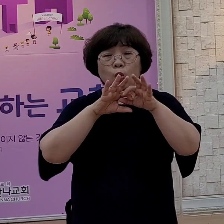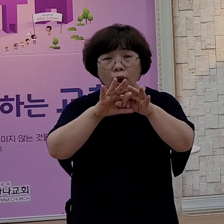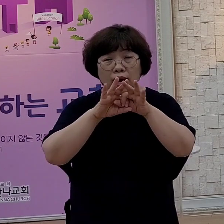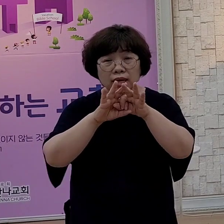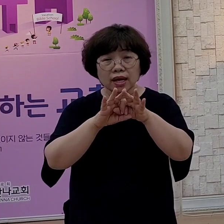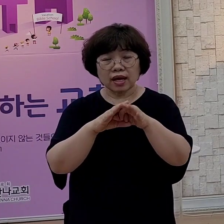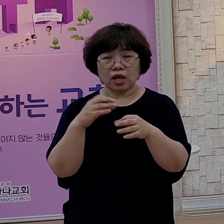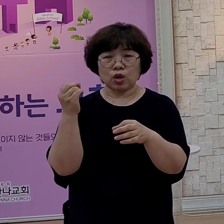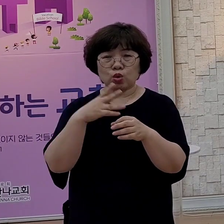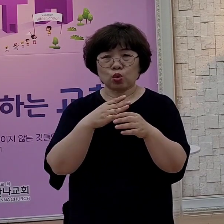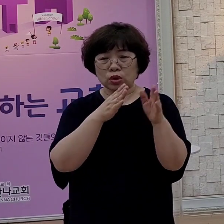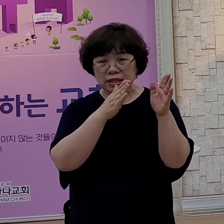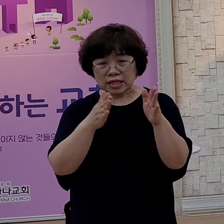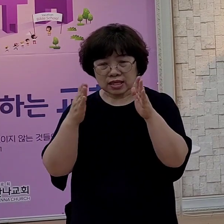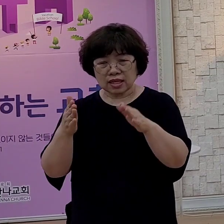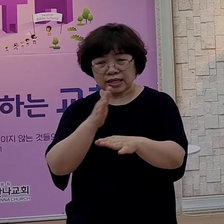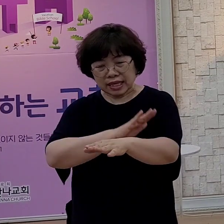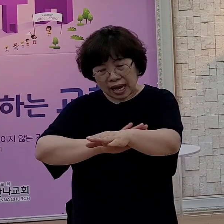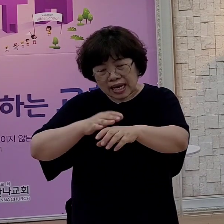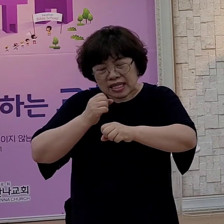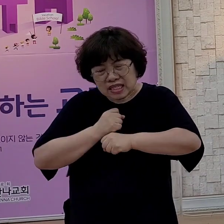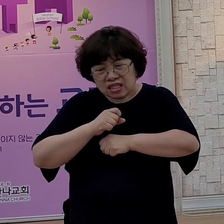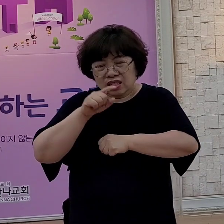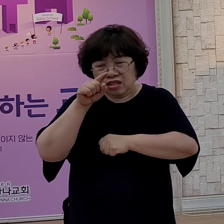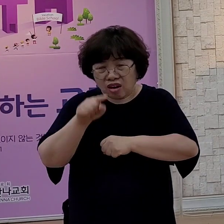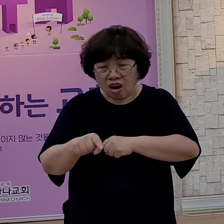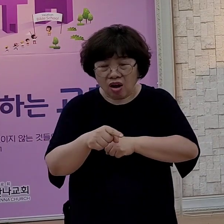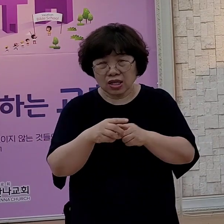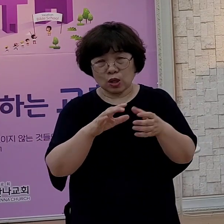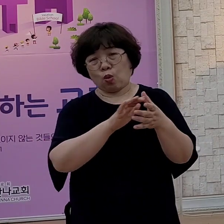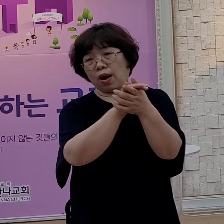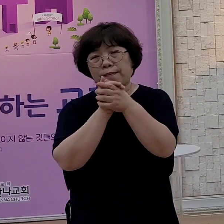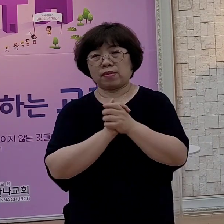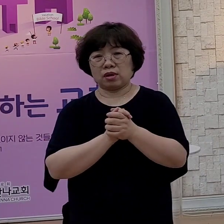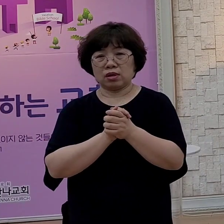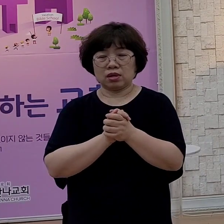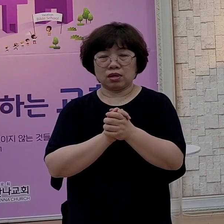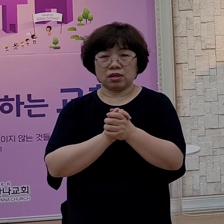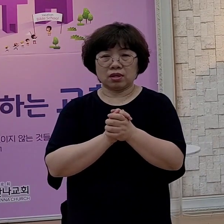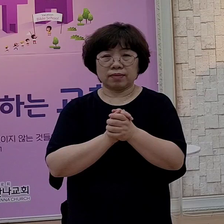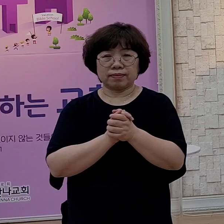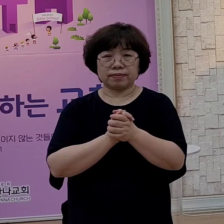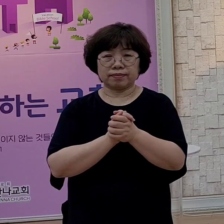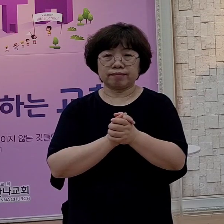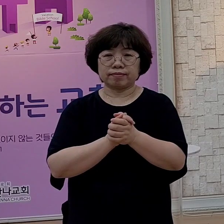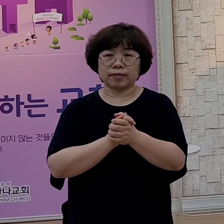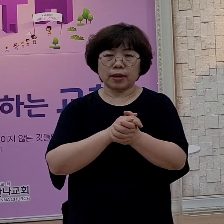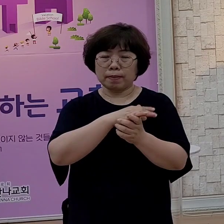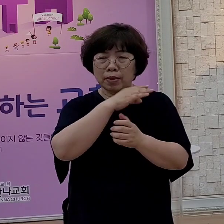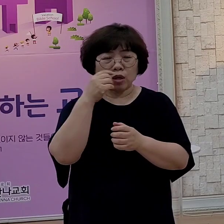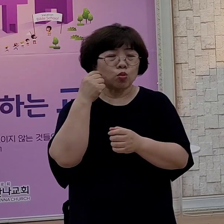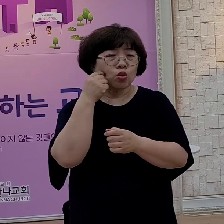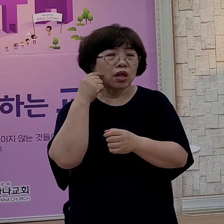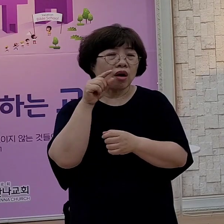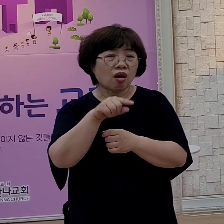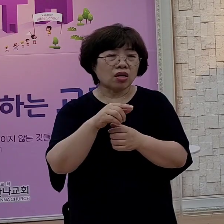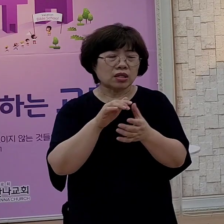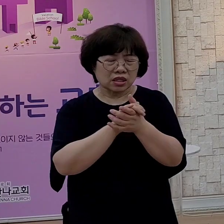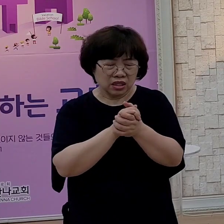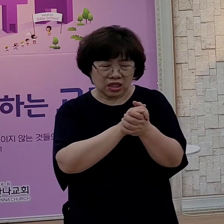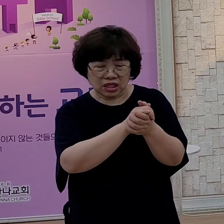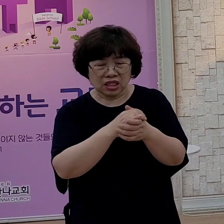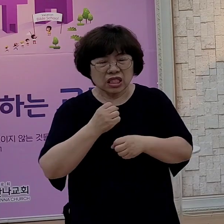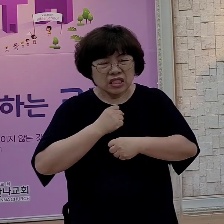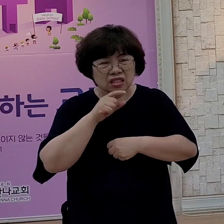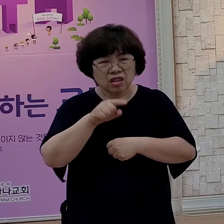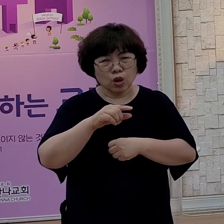관계, 이게 화평이다라는 것을 기억하셔야 돼요. 여러분, 오늘 본문에 되어 있죠. 거짓